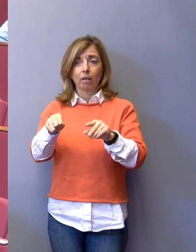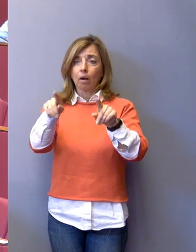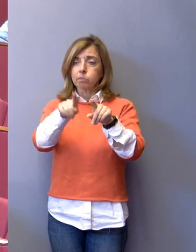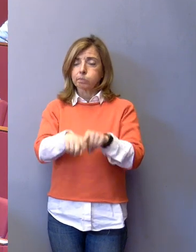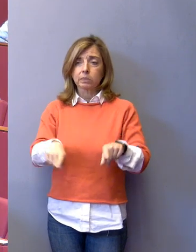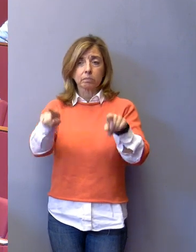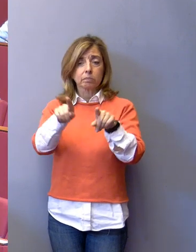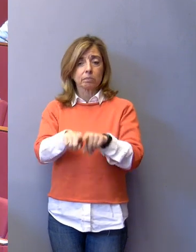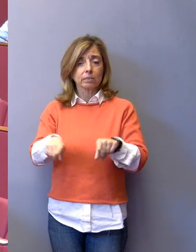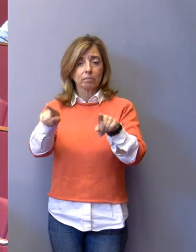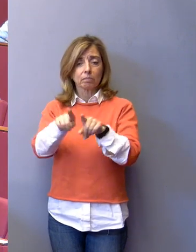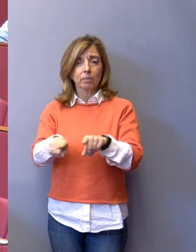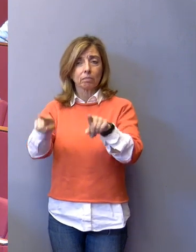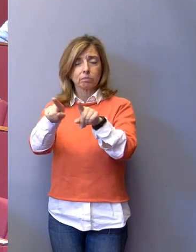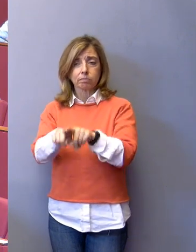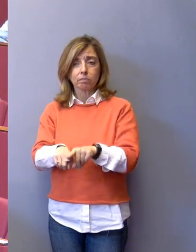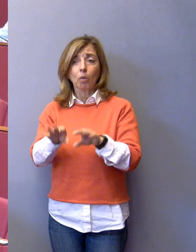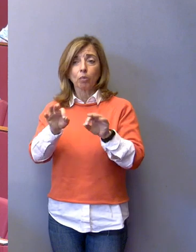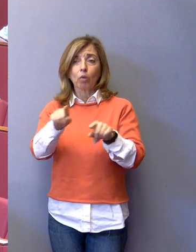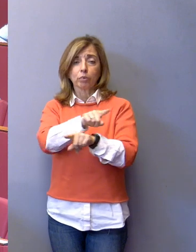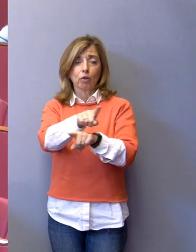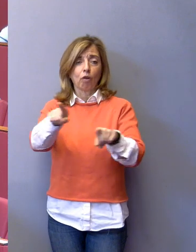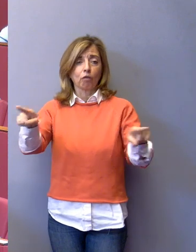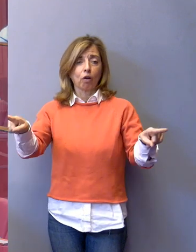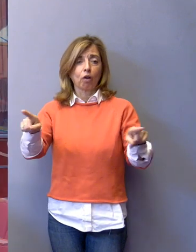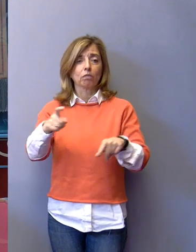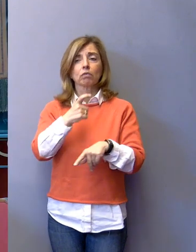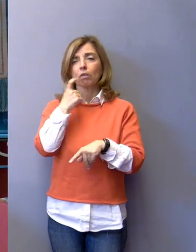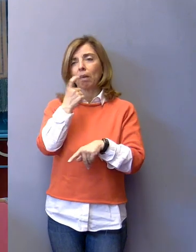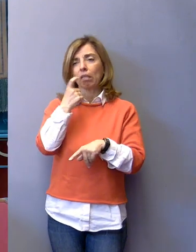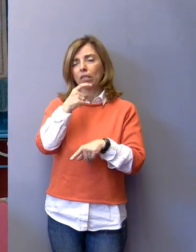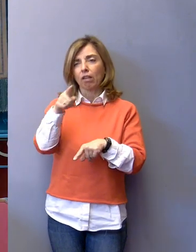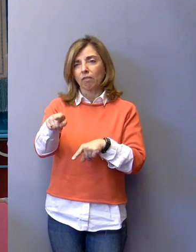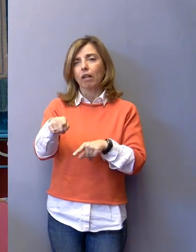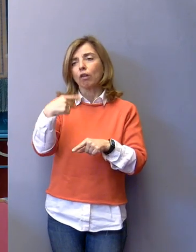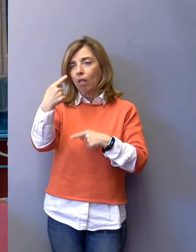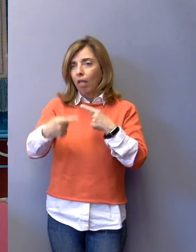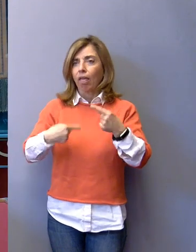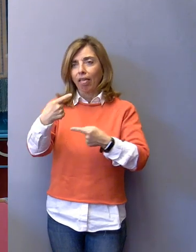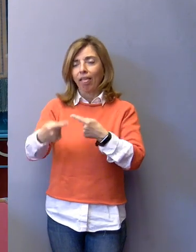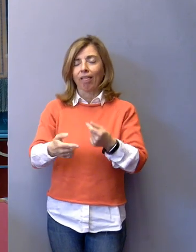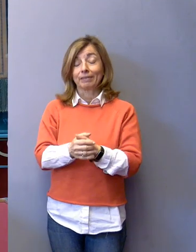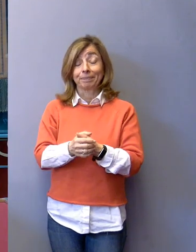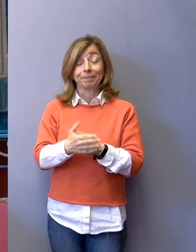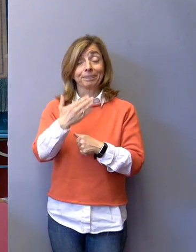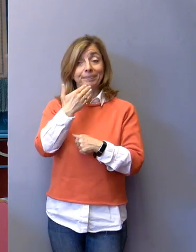questo vulnus che voi mettete in atto Grazie consigliere bertorello